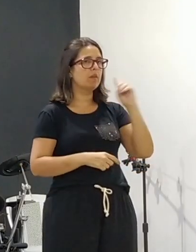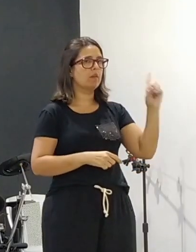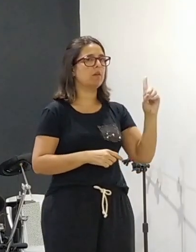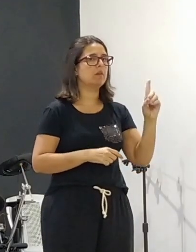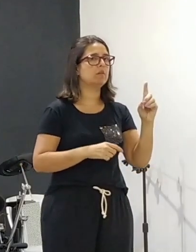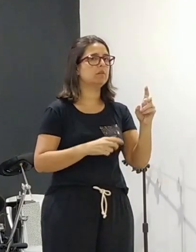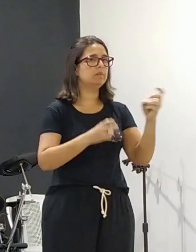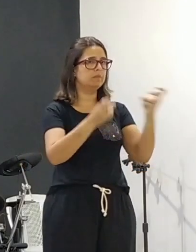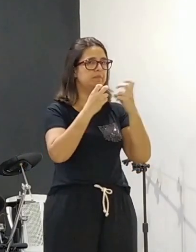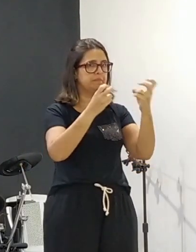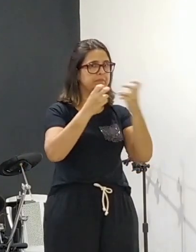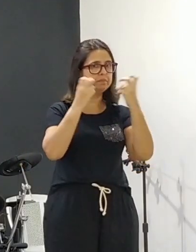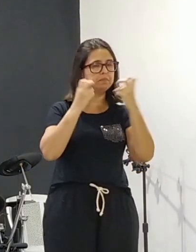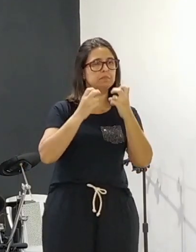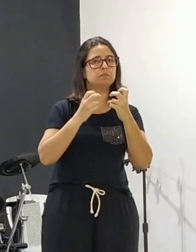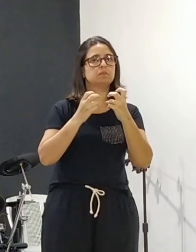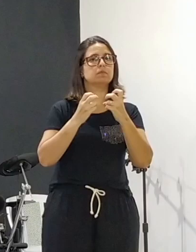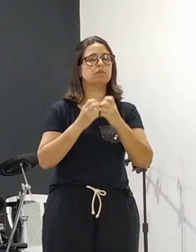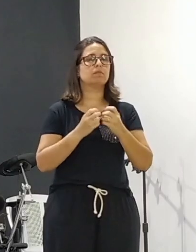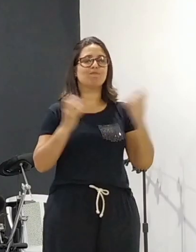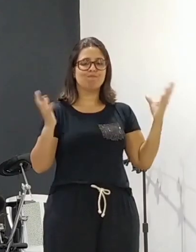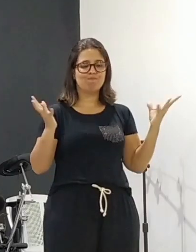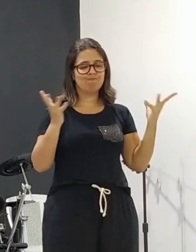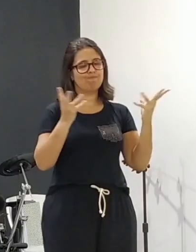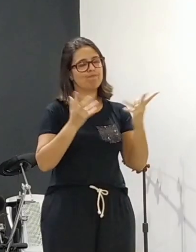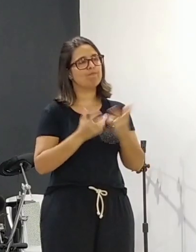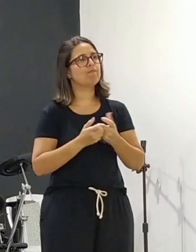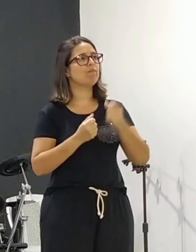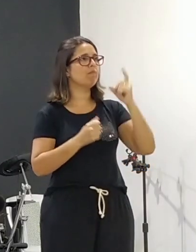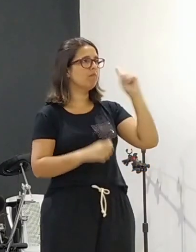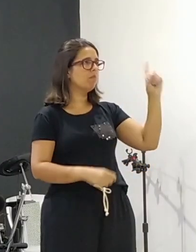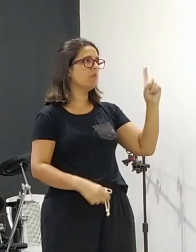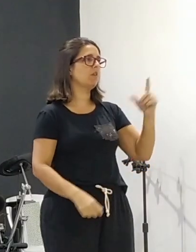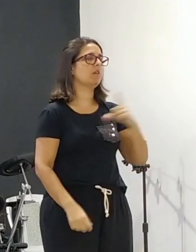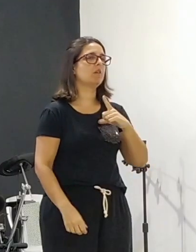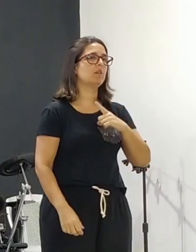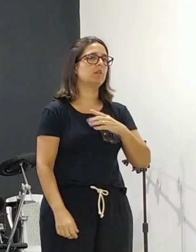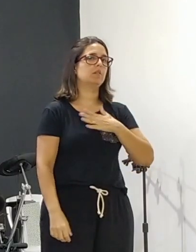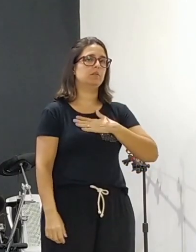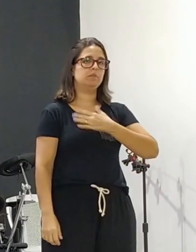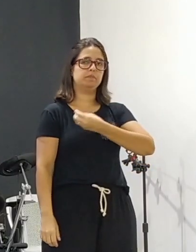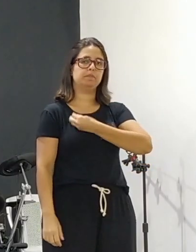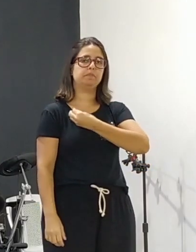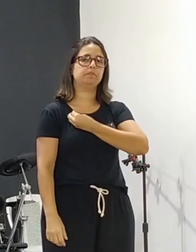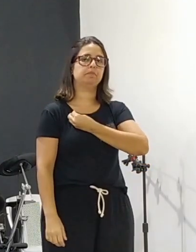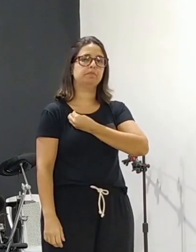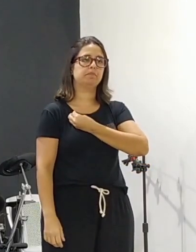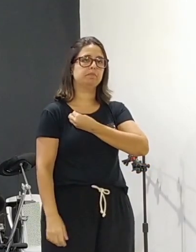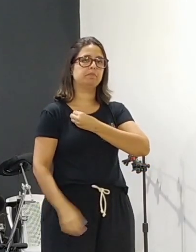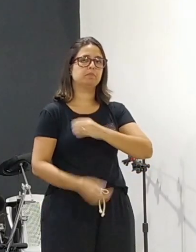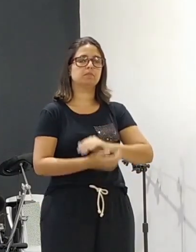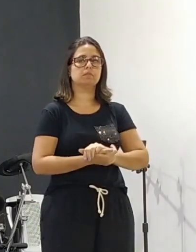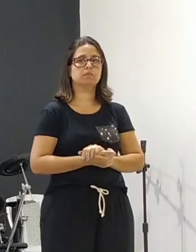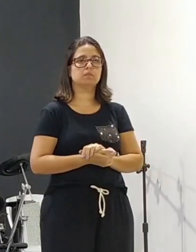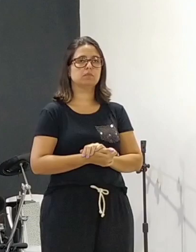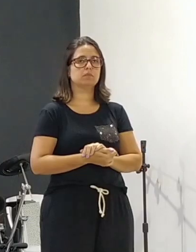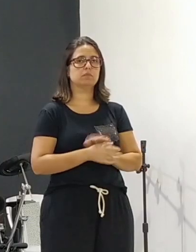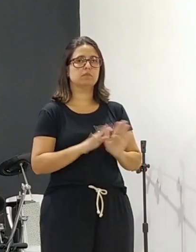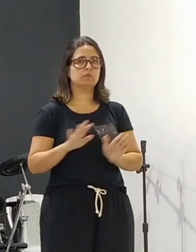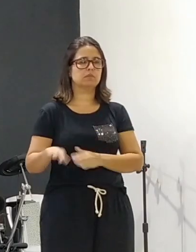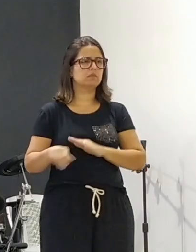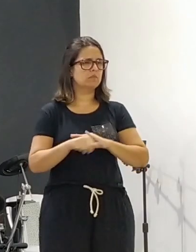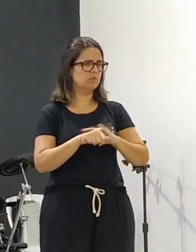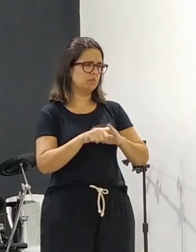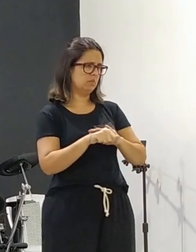começo a ver a grande obra que o Senhor pode realizar através da minha vida. Estava conversando com o Marco ali